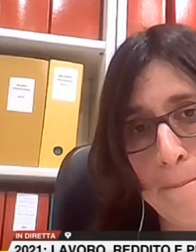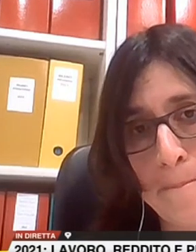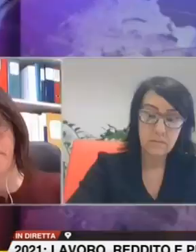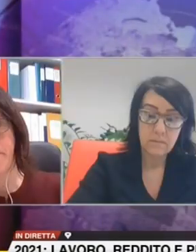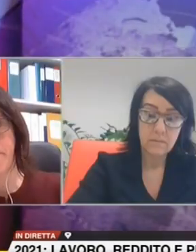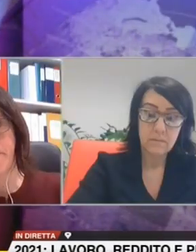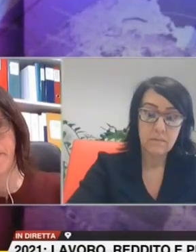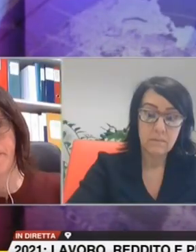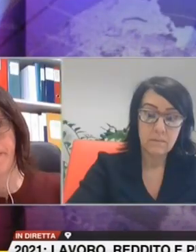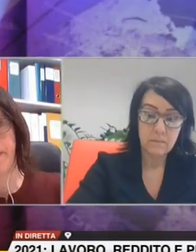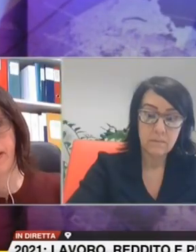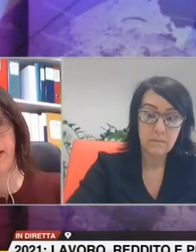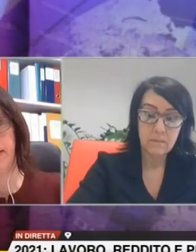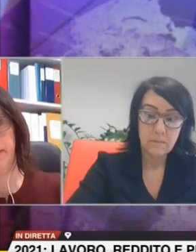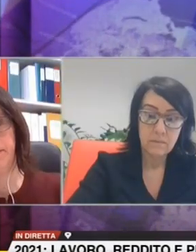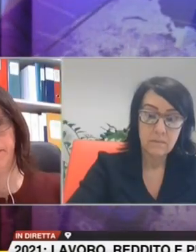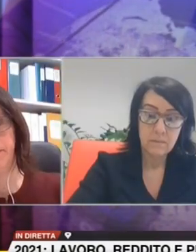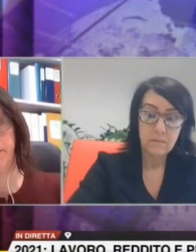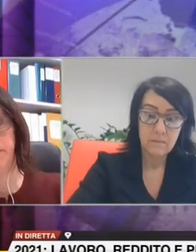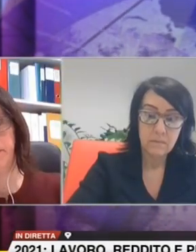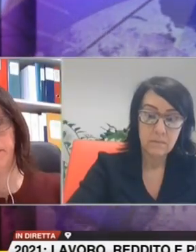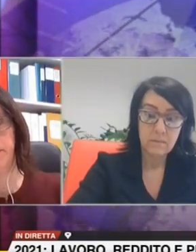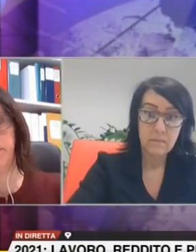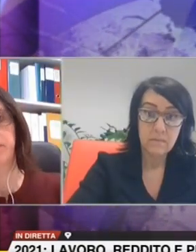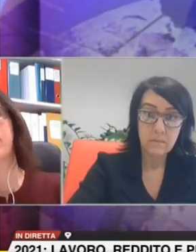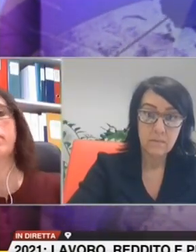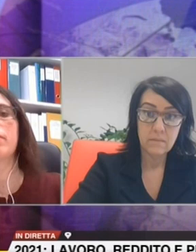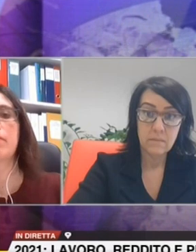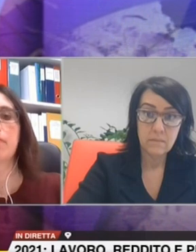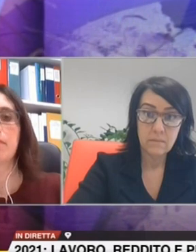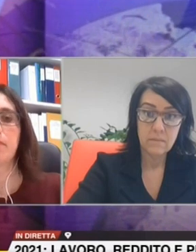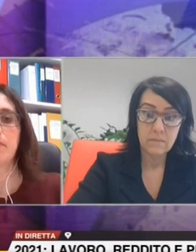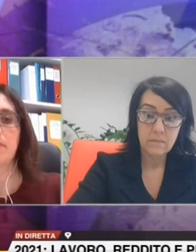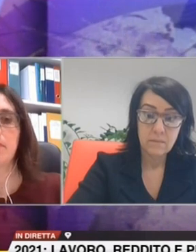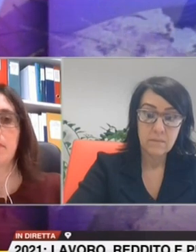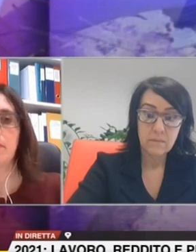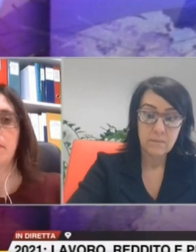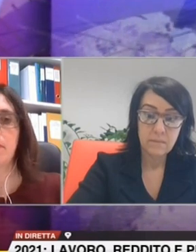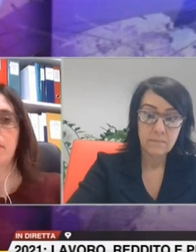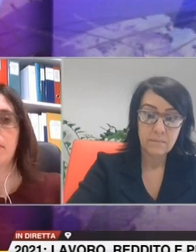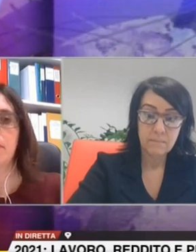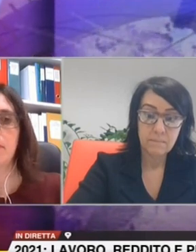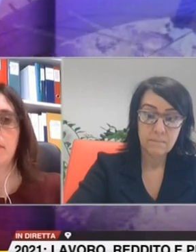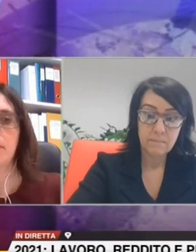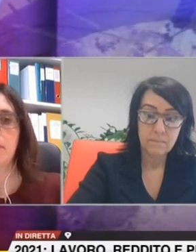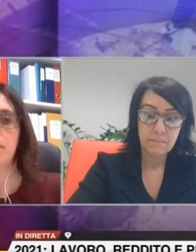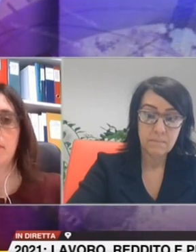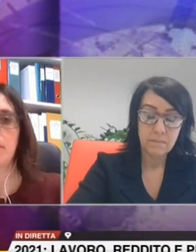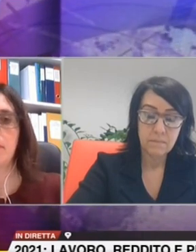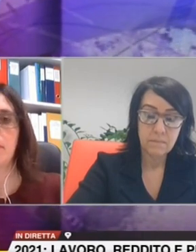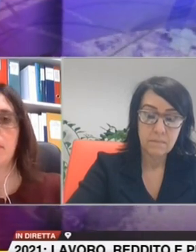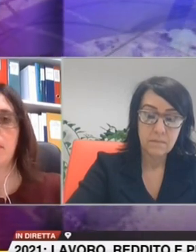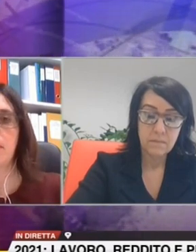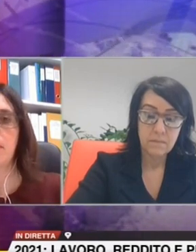come CGIL farete qualcosa? Perché insomma lo sblocco dovrebbe avvenire a fine marzo, se non sbaglio. Che cosa farete